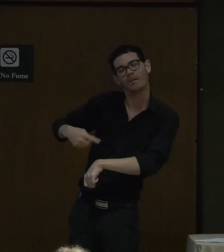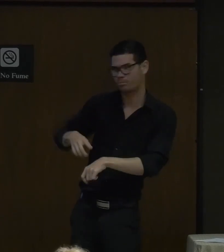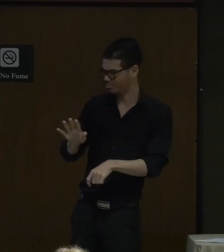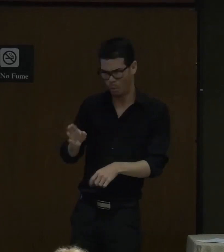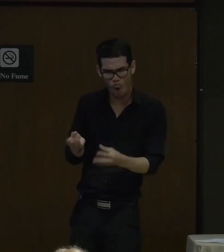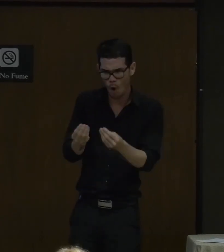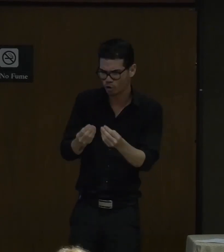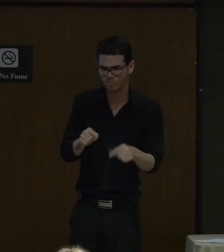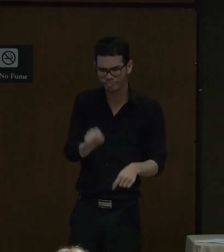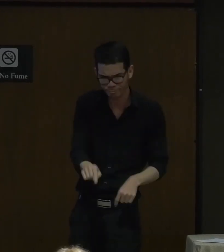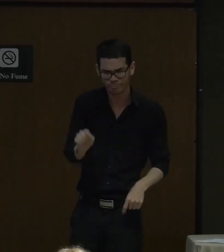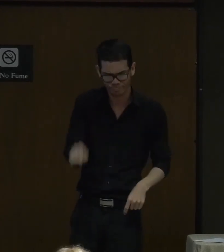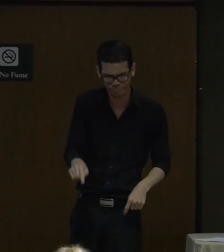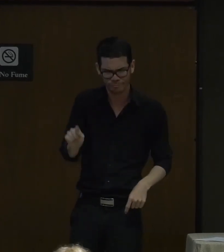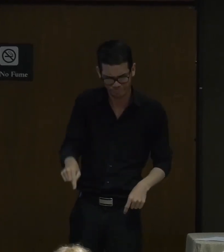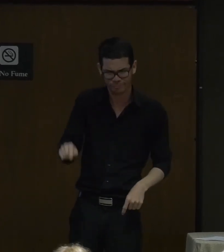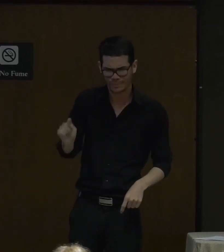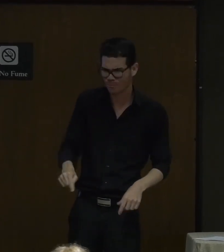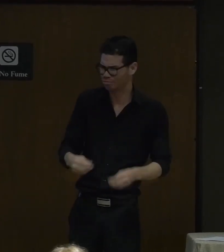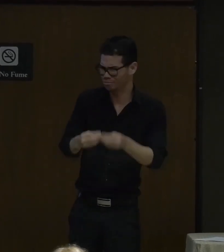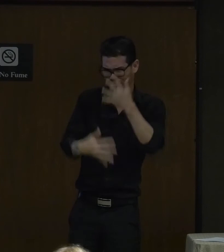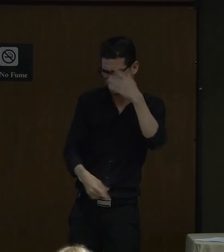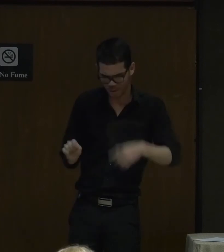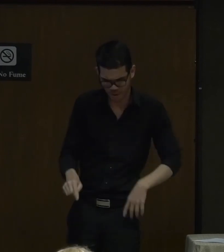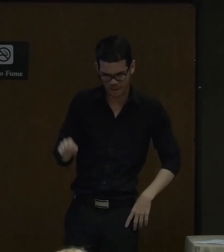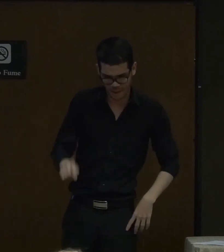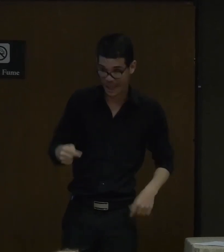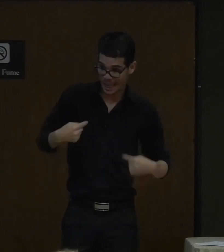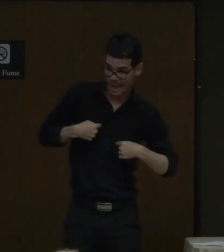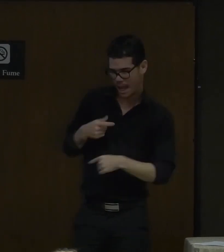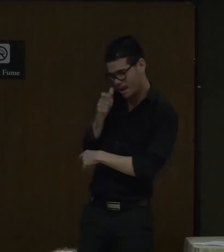palabras y entonces vimos que surgía un patrón, ¿no?